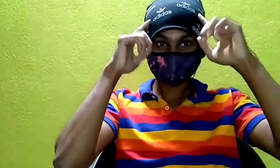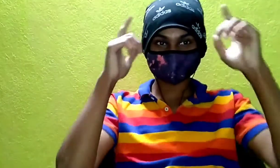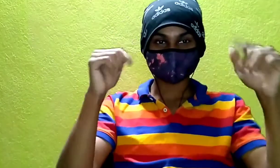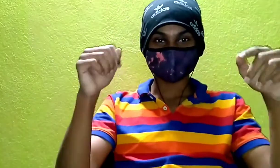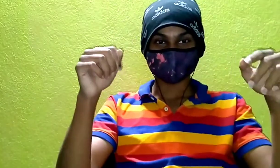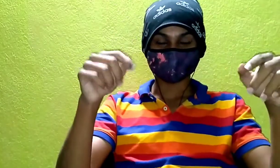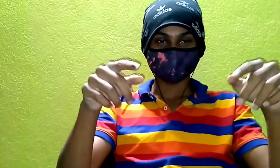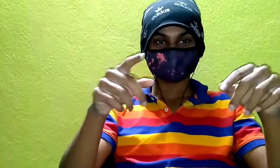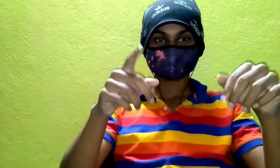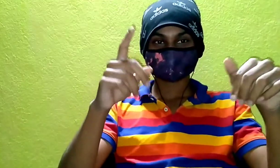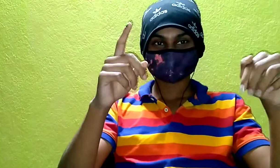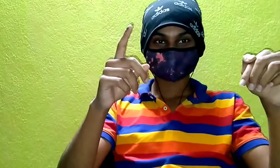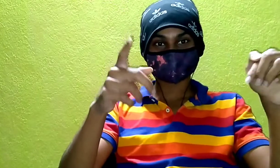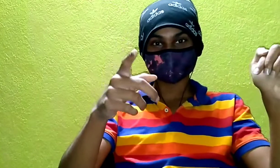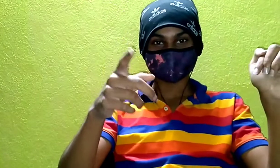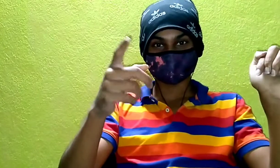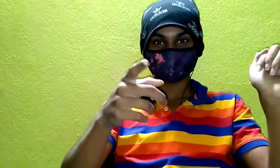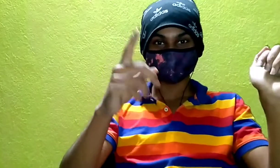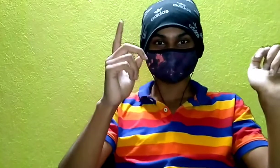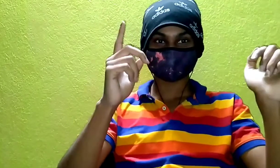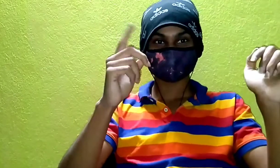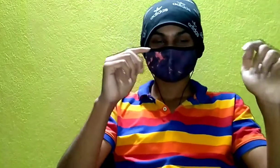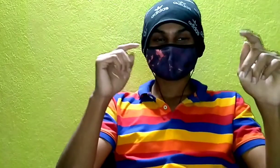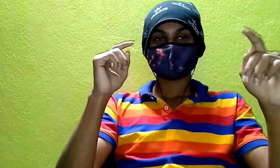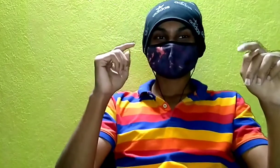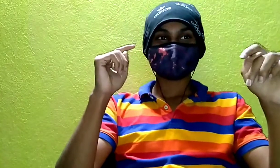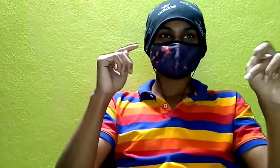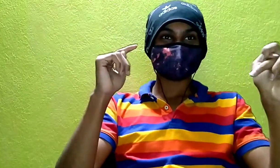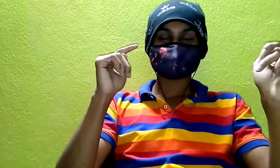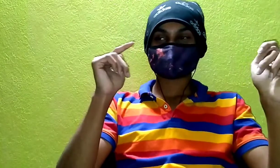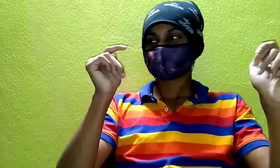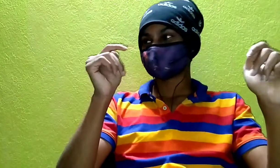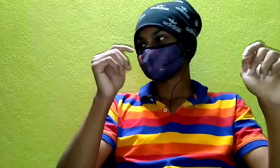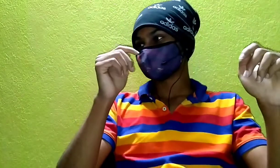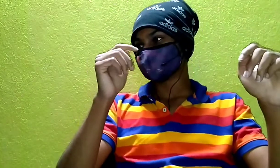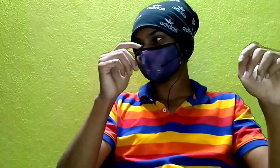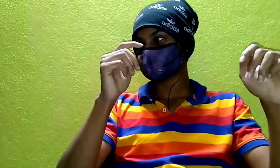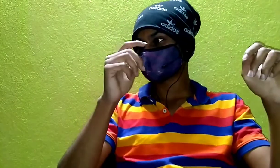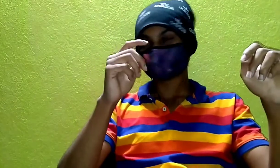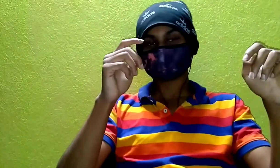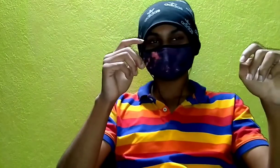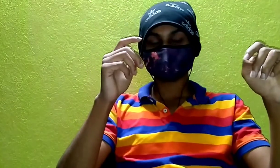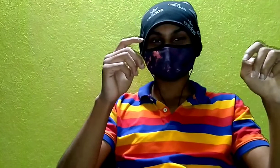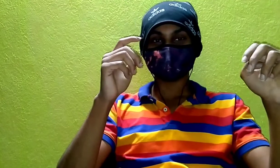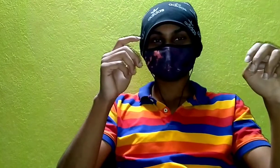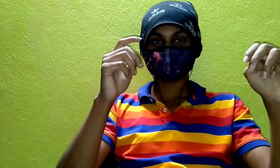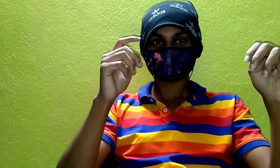है तुम तो इस वक्त तुम्हें अपने